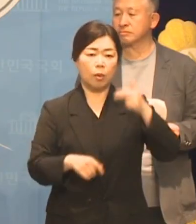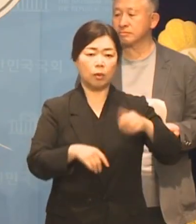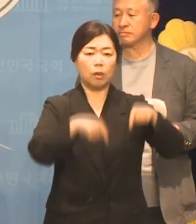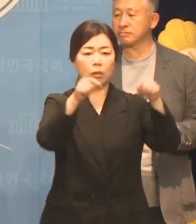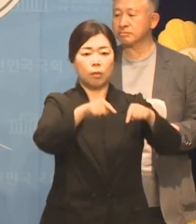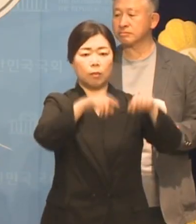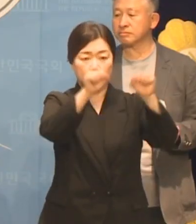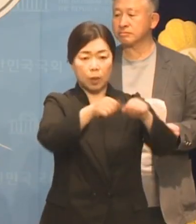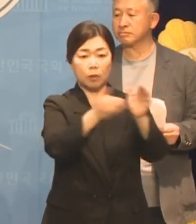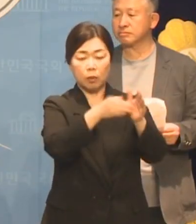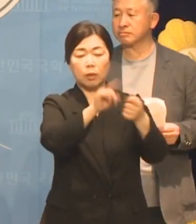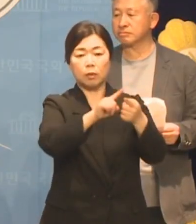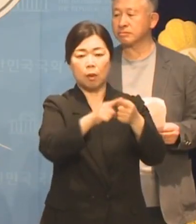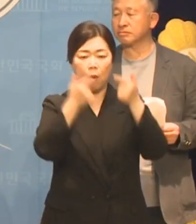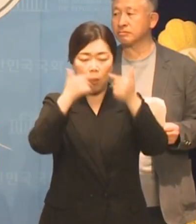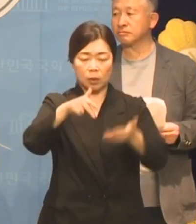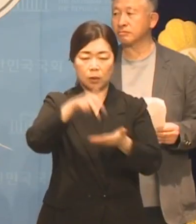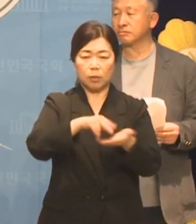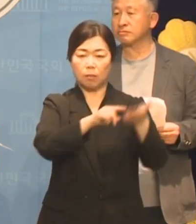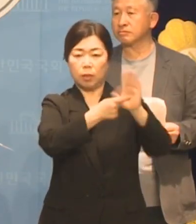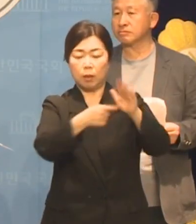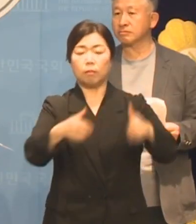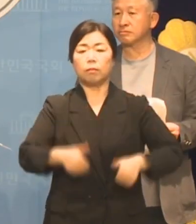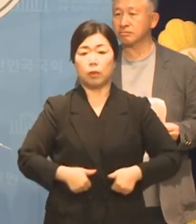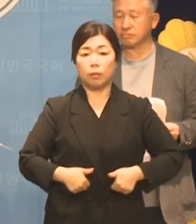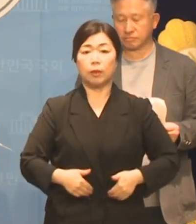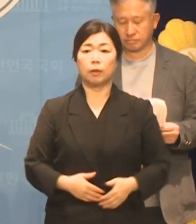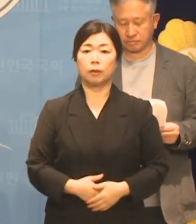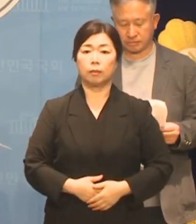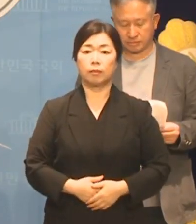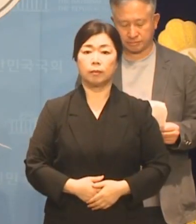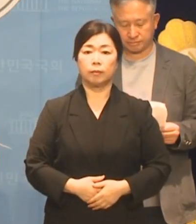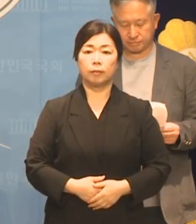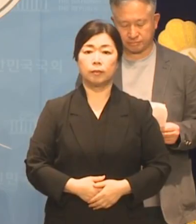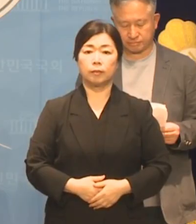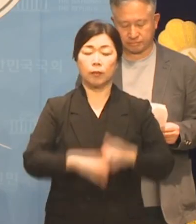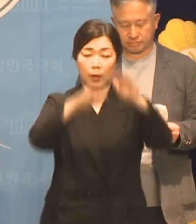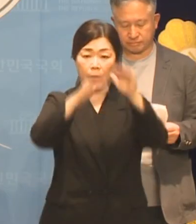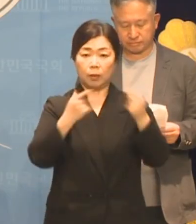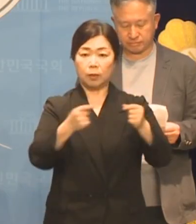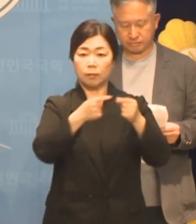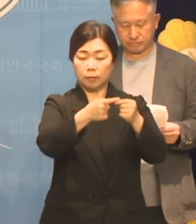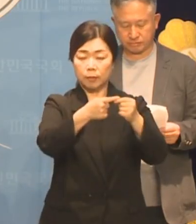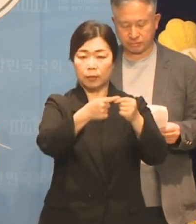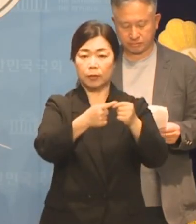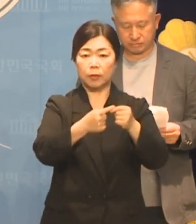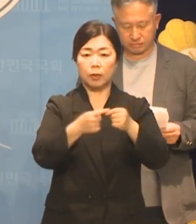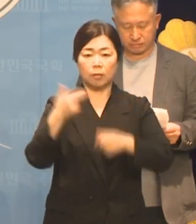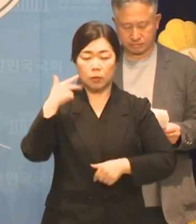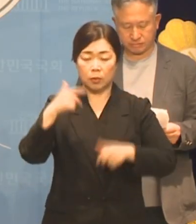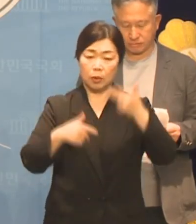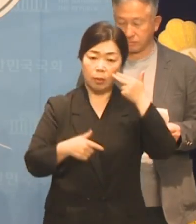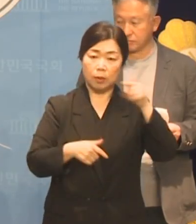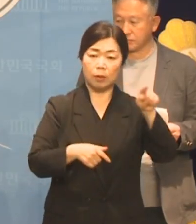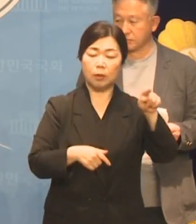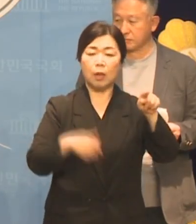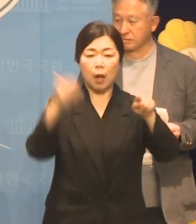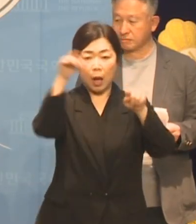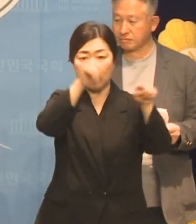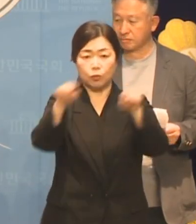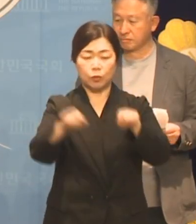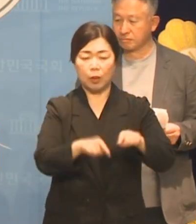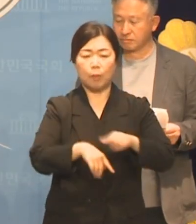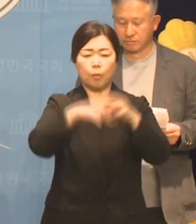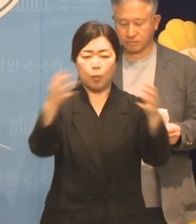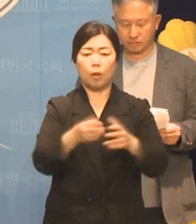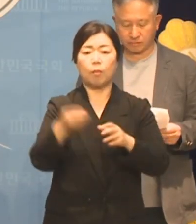요구한다. 우리 시민의 이름으로 다음 같은 천명한다. 하나, 미국과 일본은 한반도를 포함하는